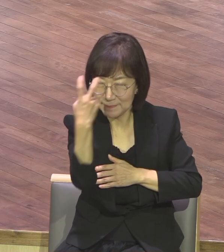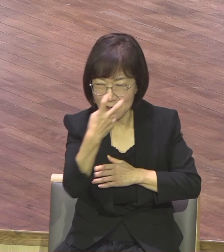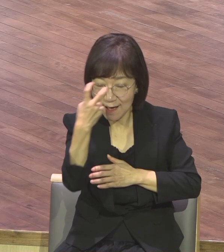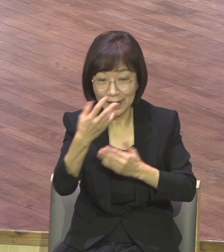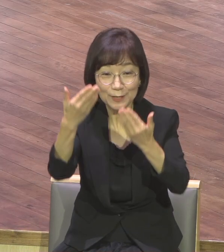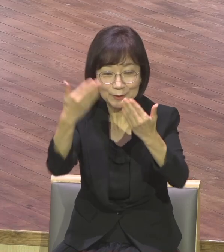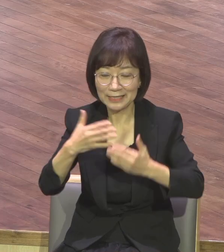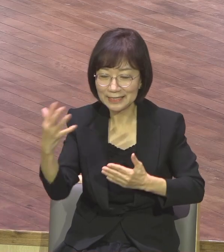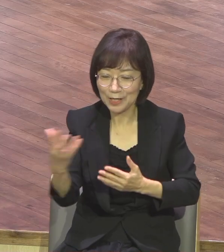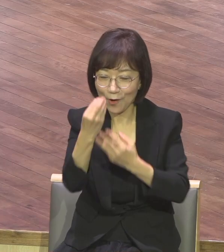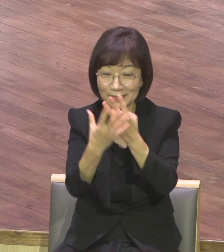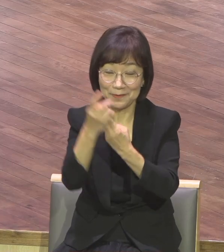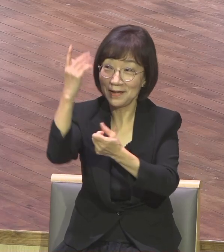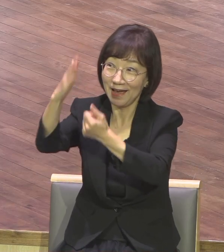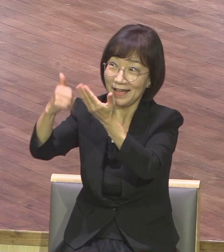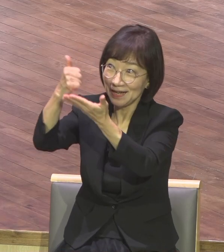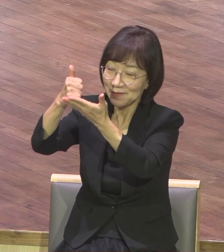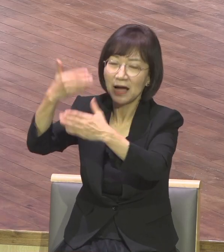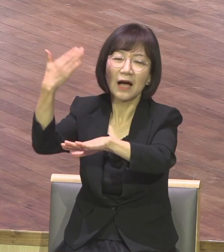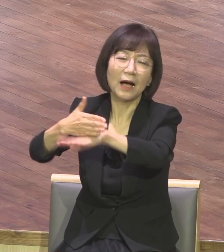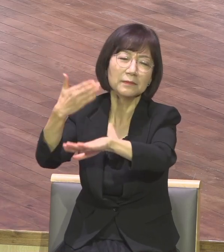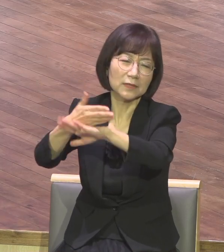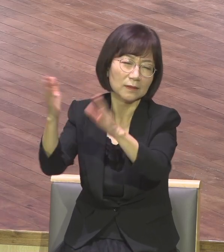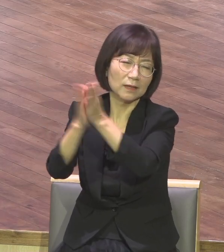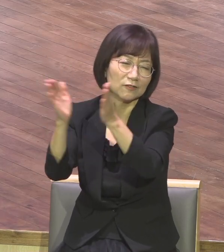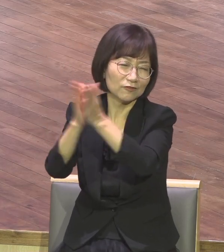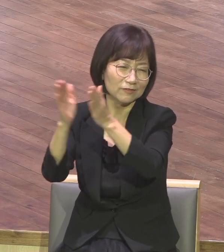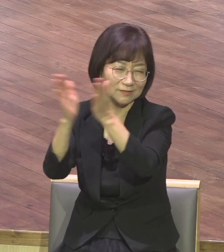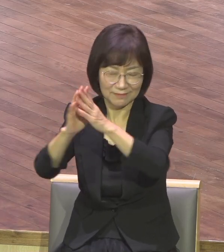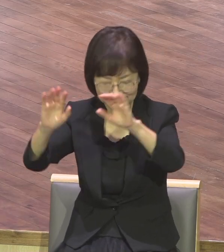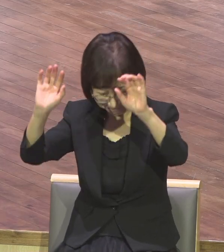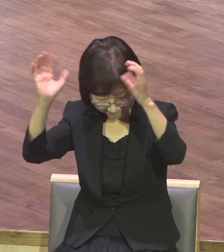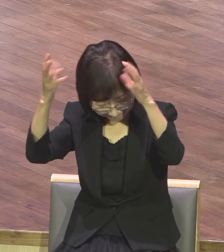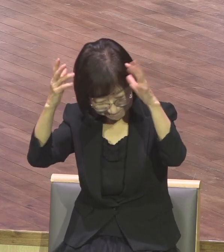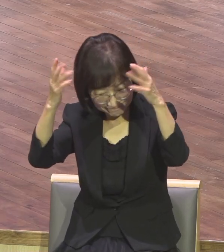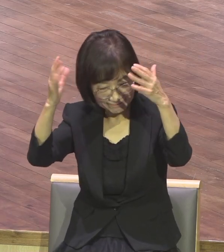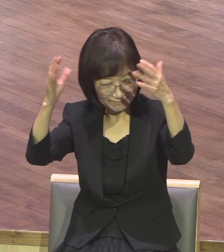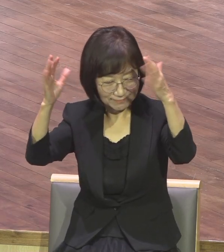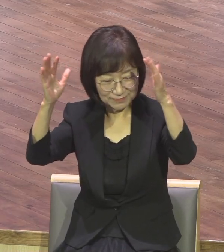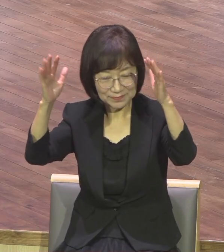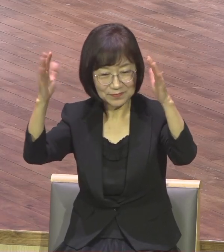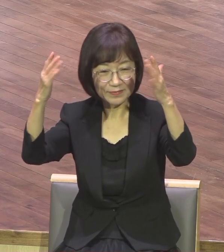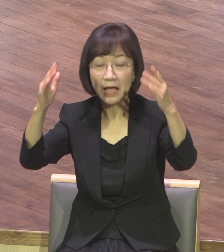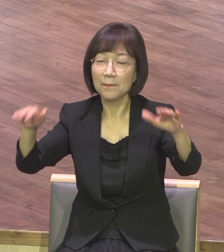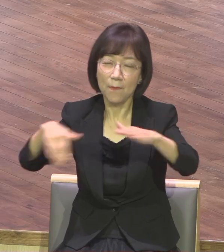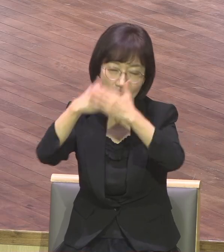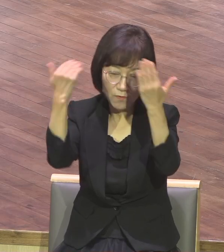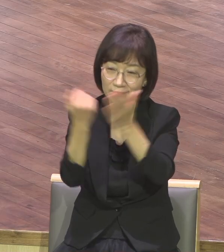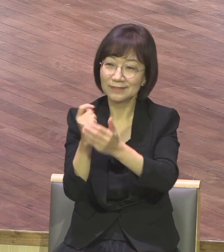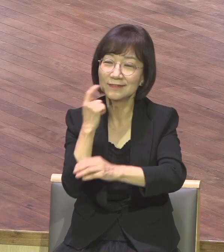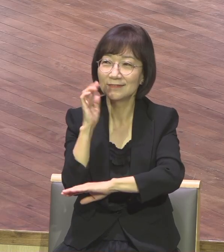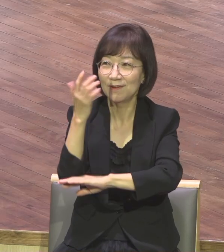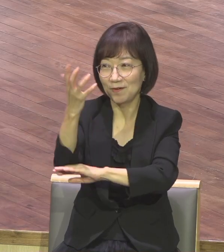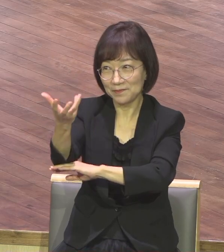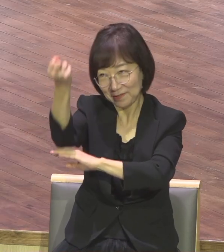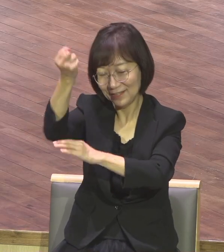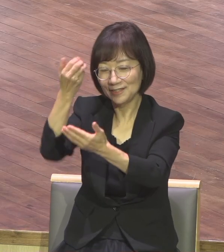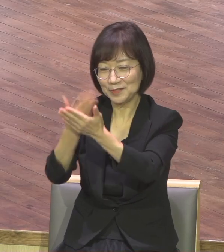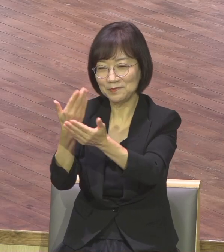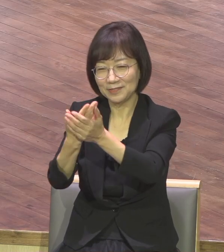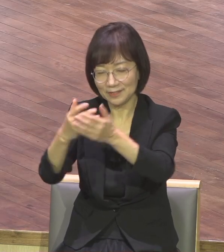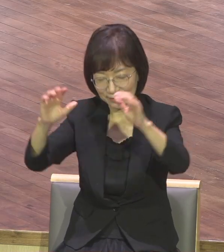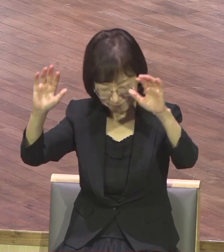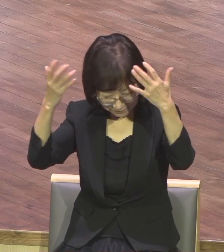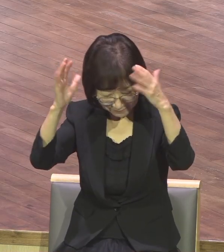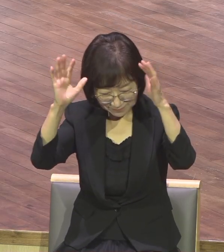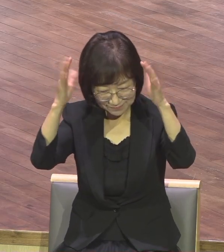지켜주신 성삼위 하나님께 감사의 박수 드립시다. 하나님께 감사합니다. 모든 영광 하나님 받으시옵소서.